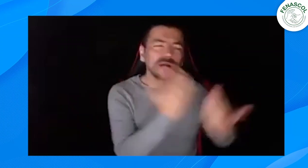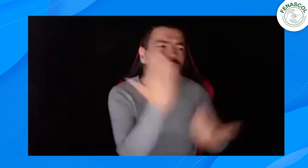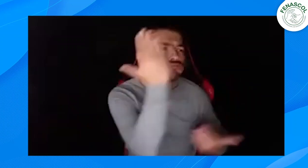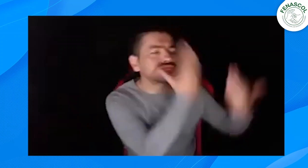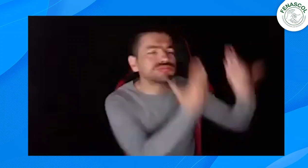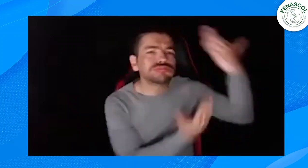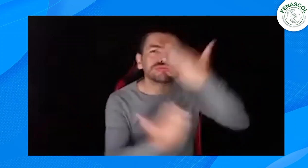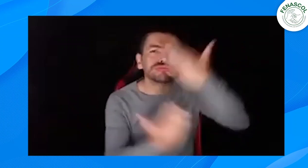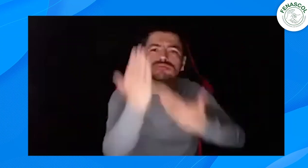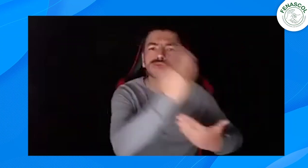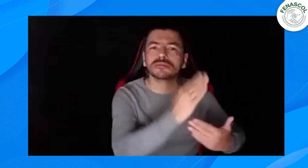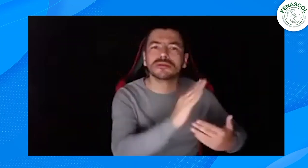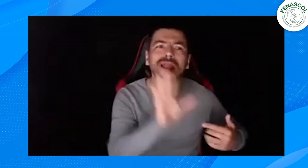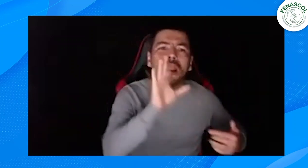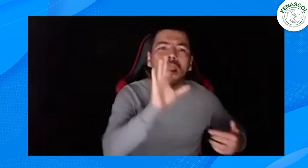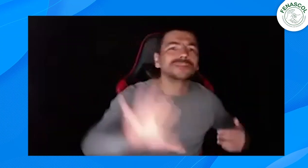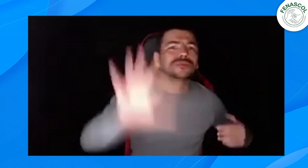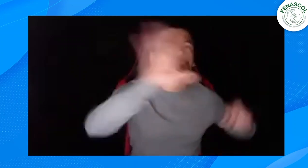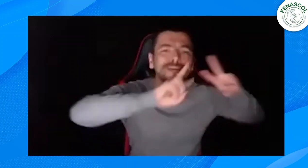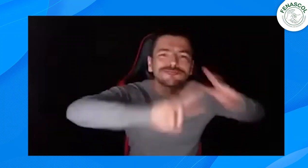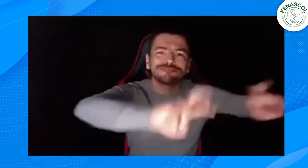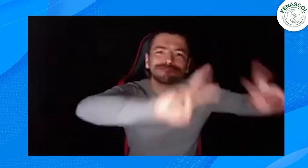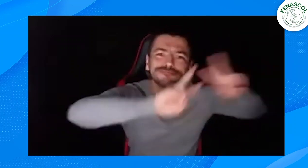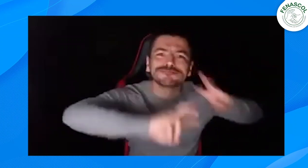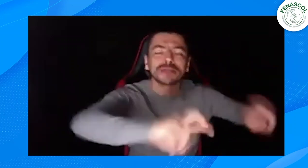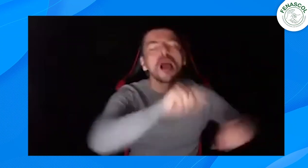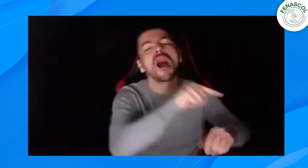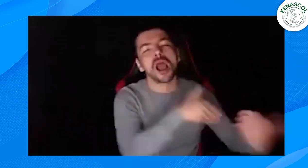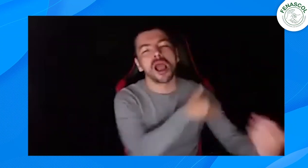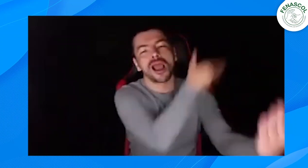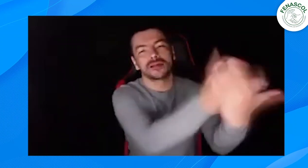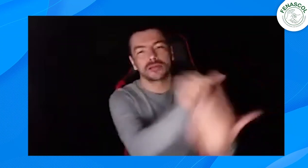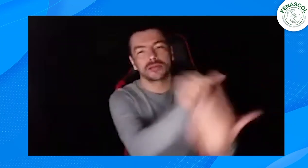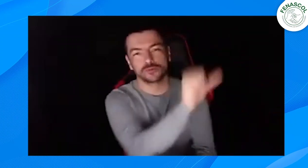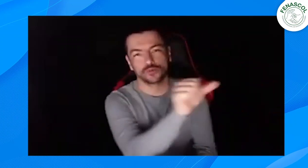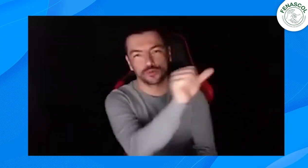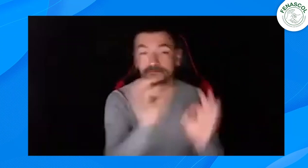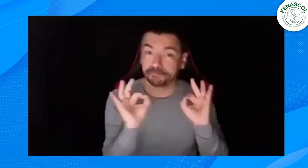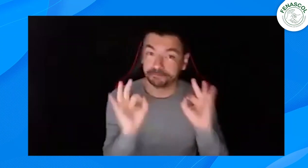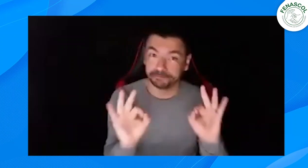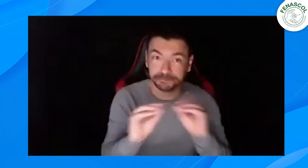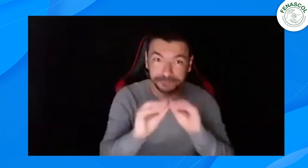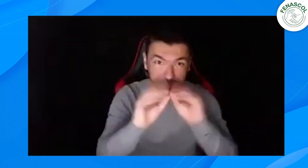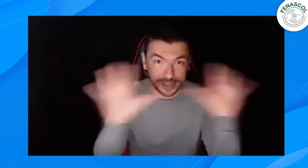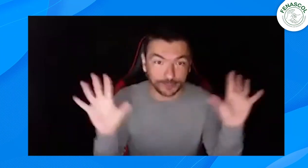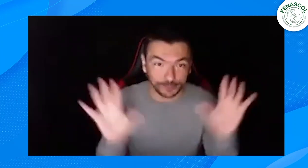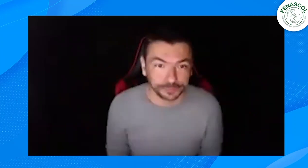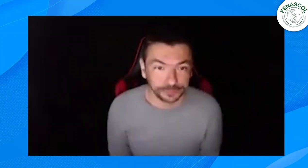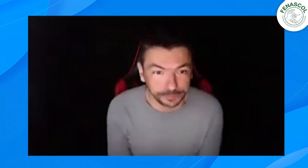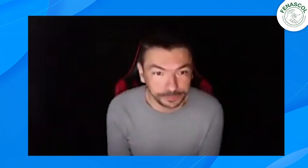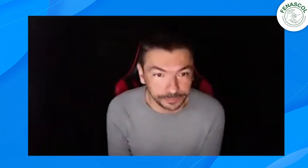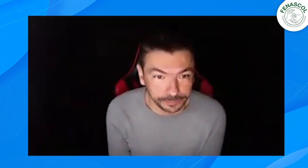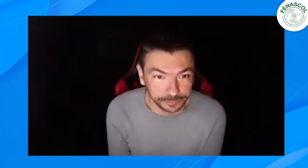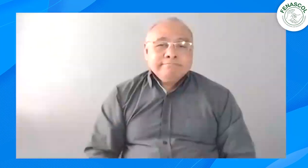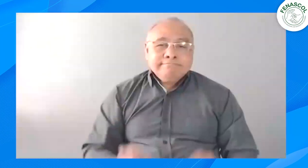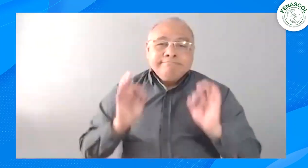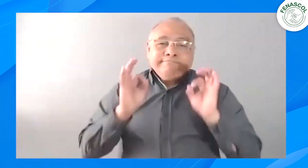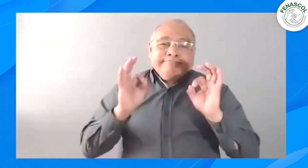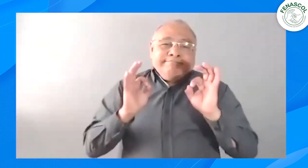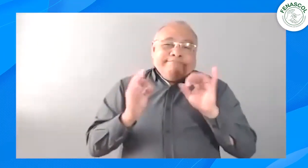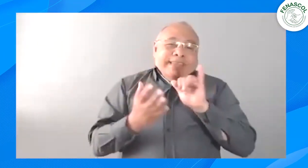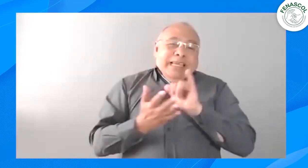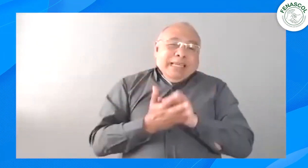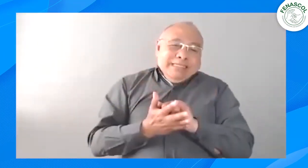y al mismo tiempo se va a continuar con los estudios de la universidad de las universidades y estos van hasta